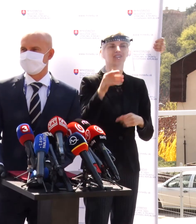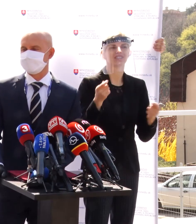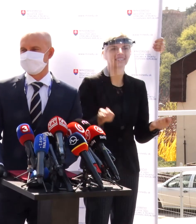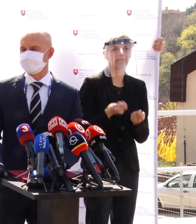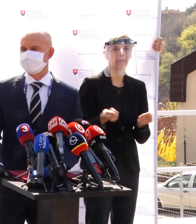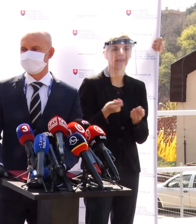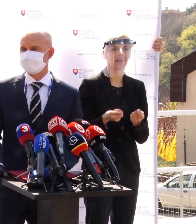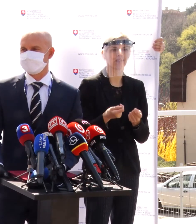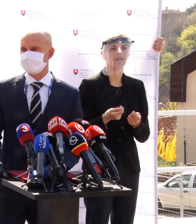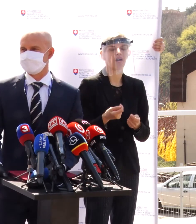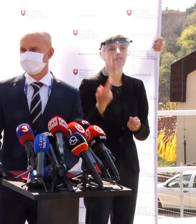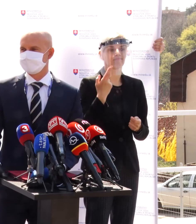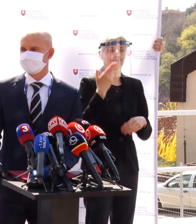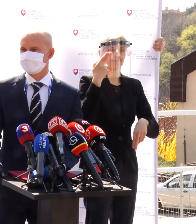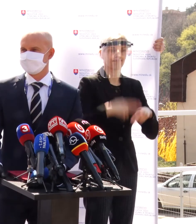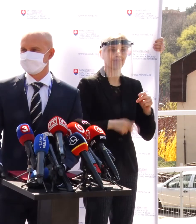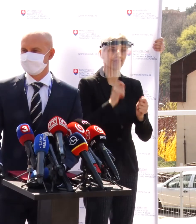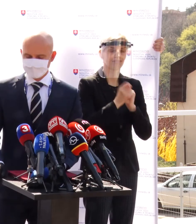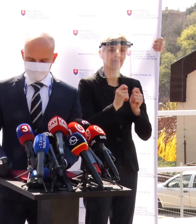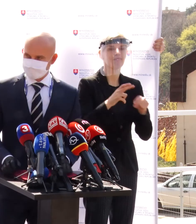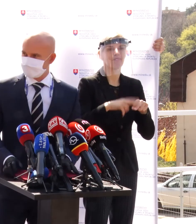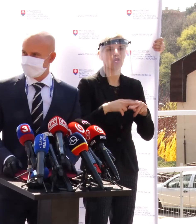krízového štábu a následne by sme to oznámili.